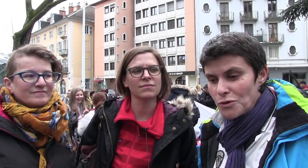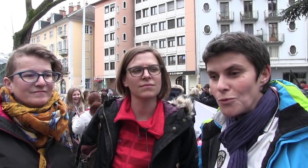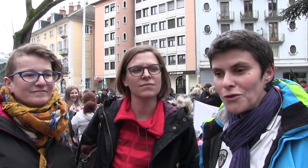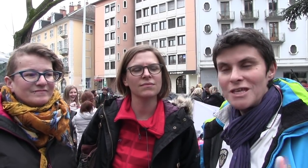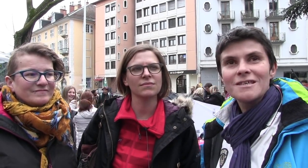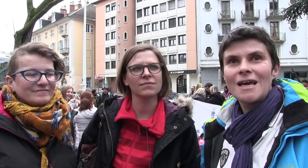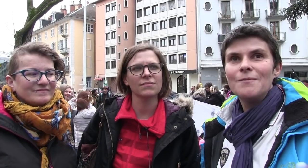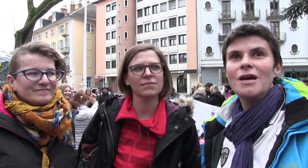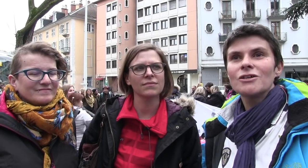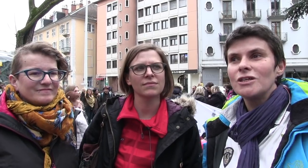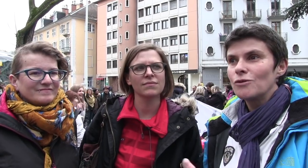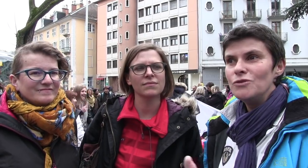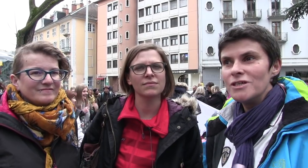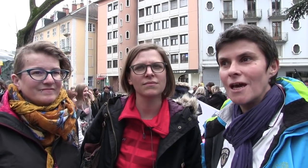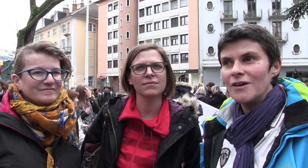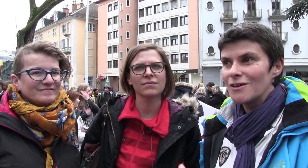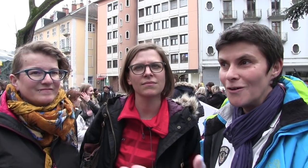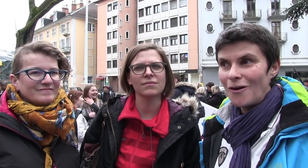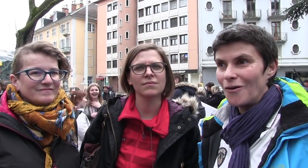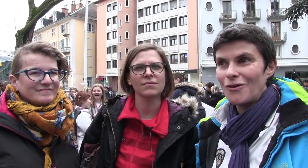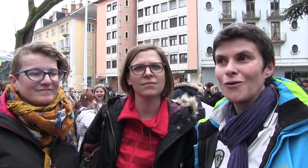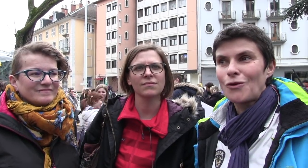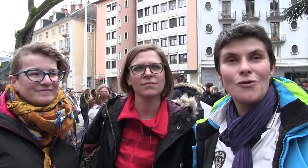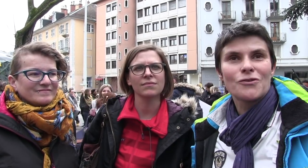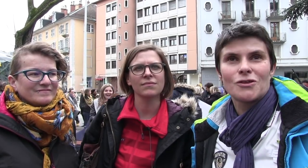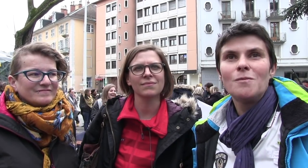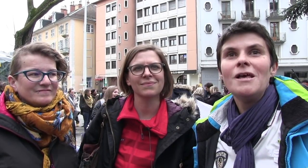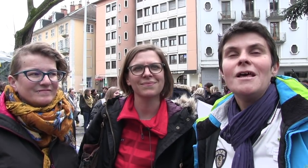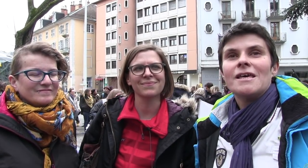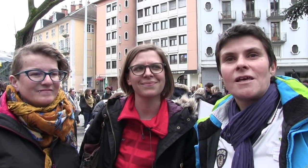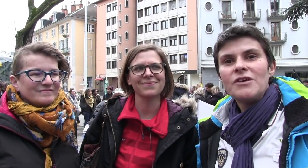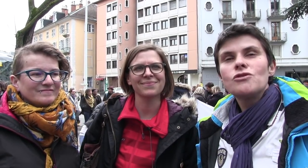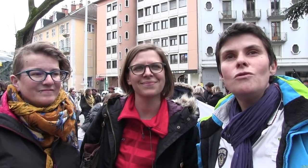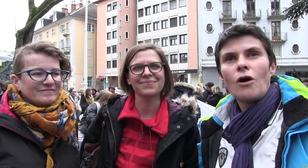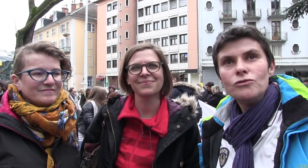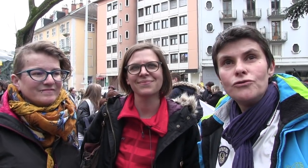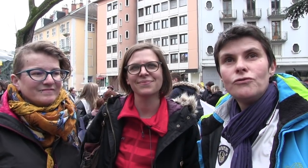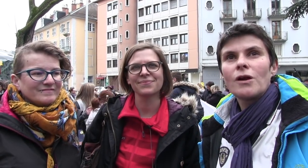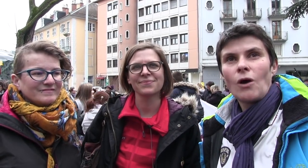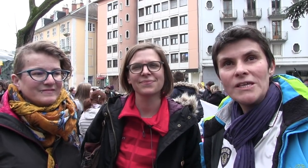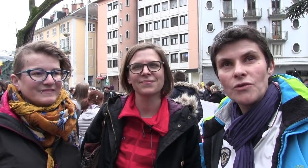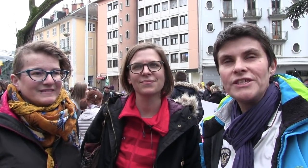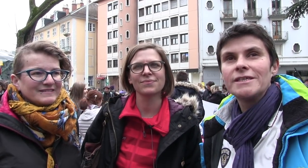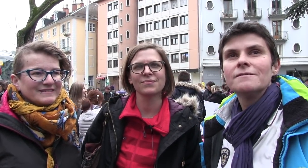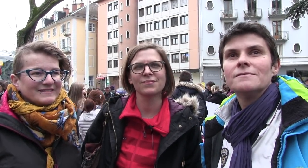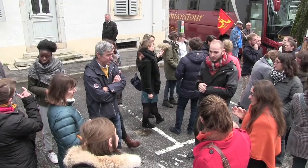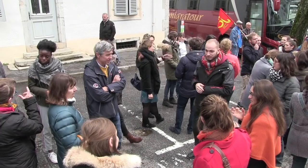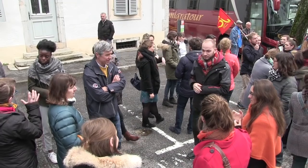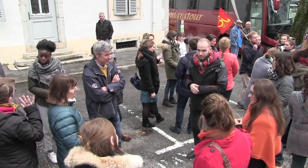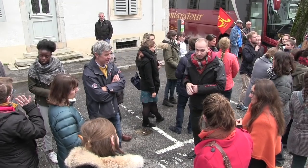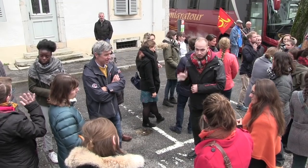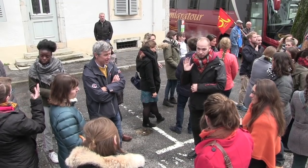tout petit, ça émerge, ils communiquent avec, entre eux ensemble et ça véhicule leur culture et leur identité.